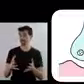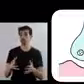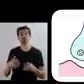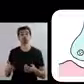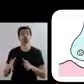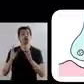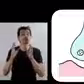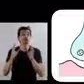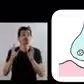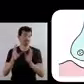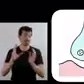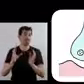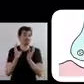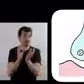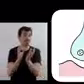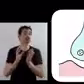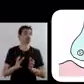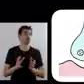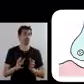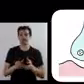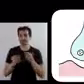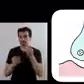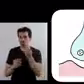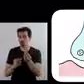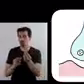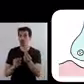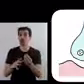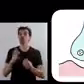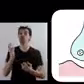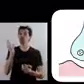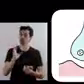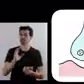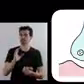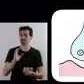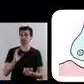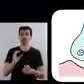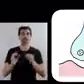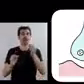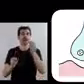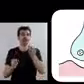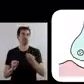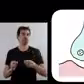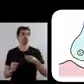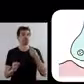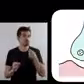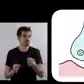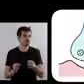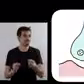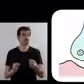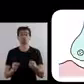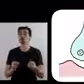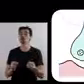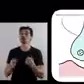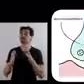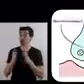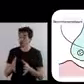nombreuses vésicules qui occupent toute la partie extrême terminale du neurone. Cette zone se nomme bouton synaptique. À l'intérieur de chacune de ces